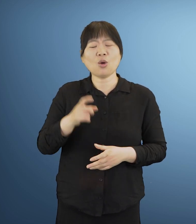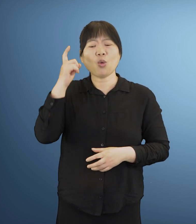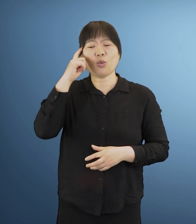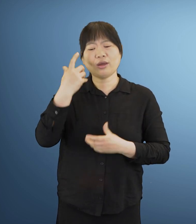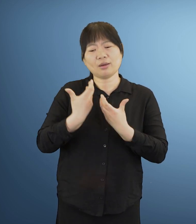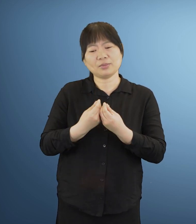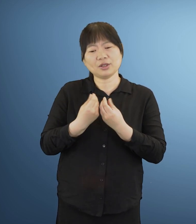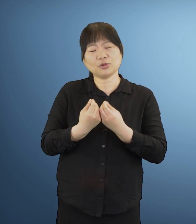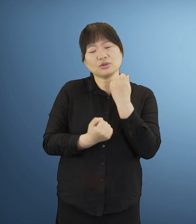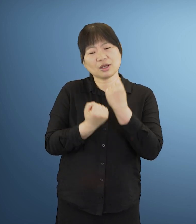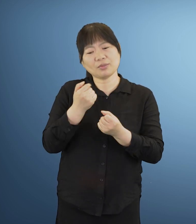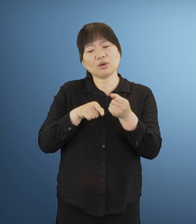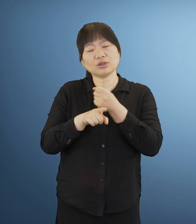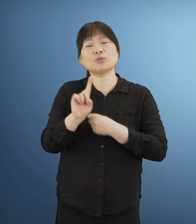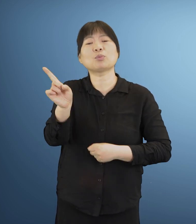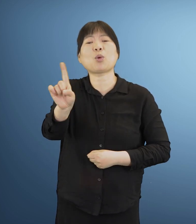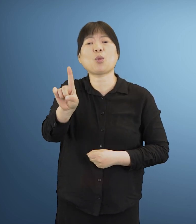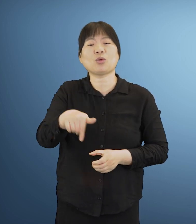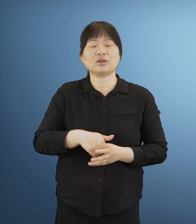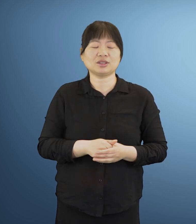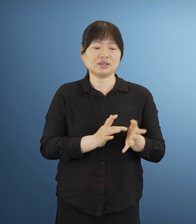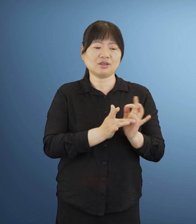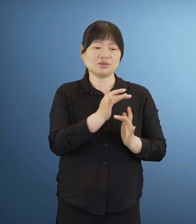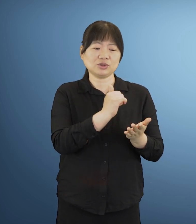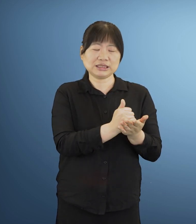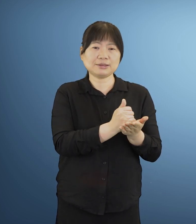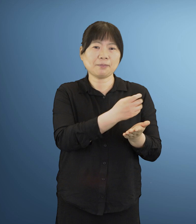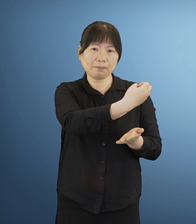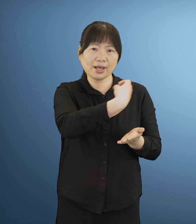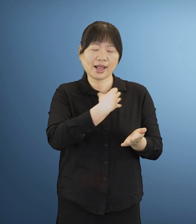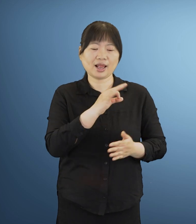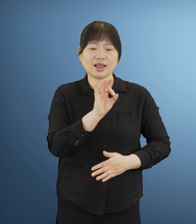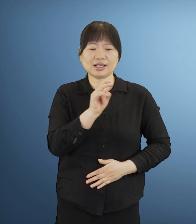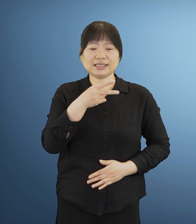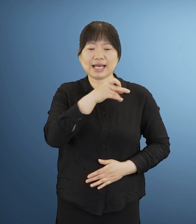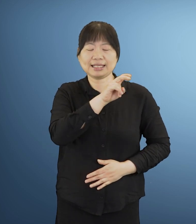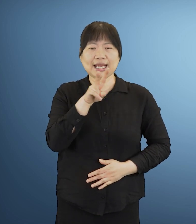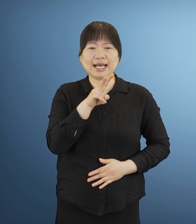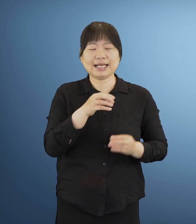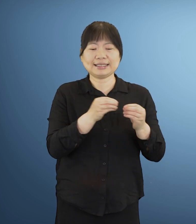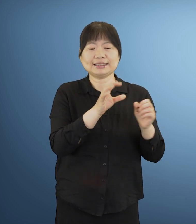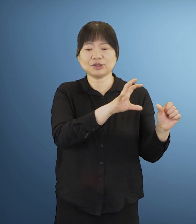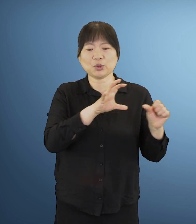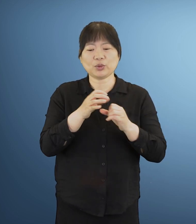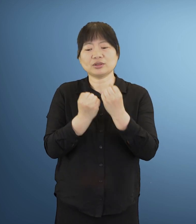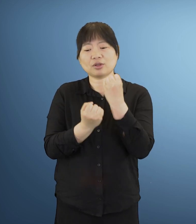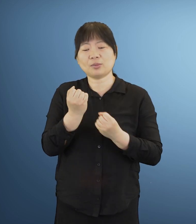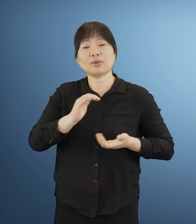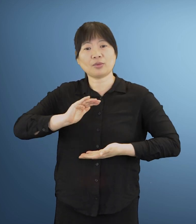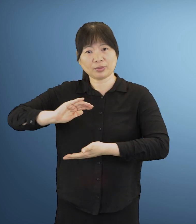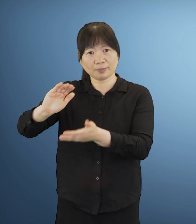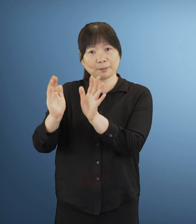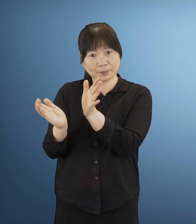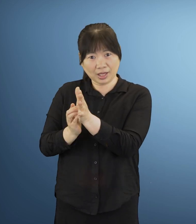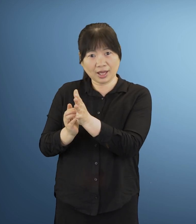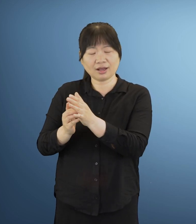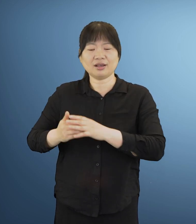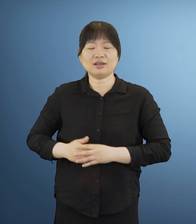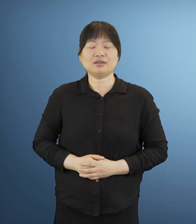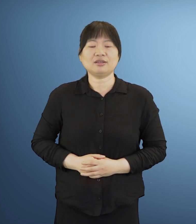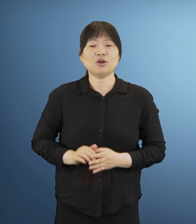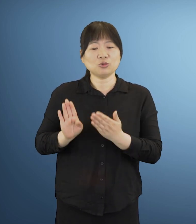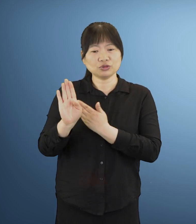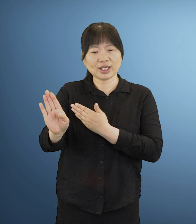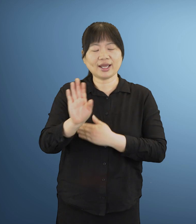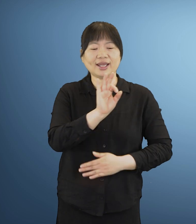비유로 말씀하십니까? 그랬더니 예수님이 이사야의 글을 인용했어요. 그랬더니 이사야